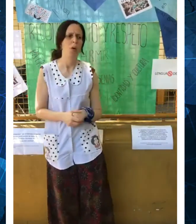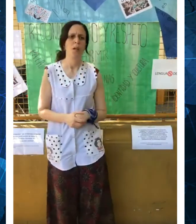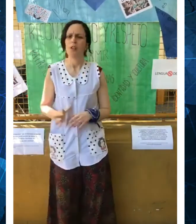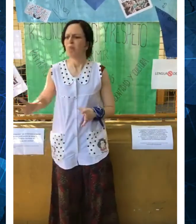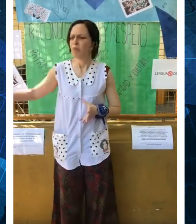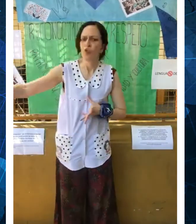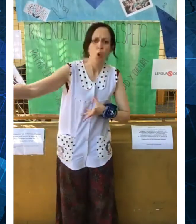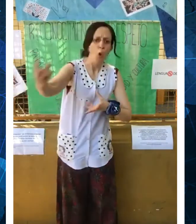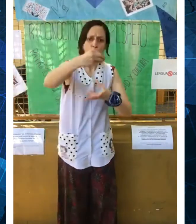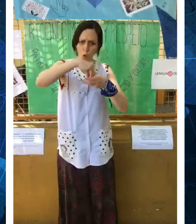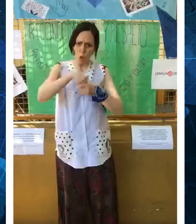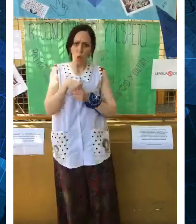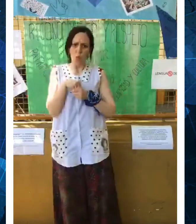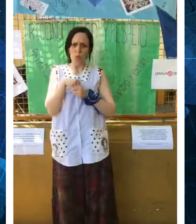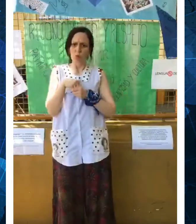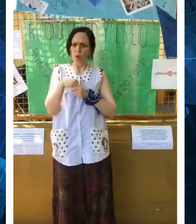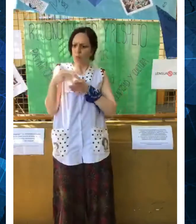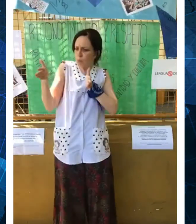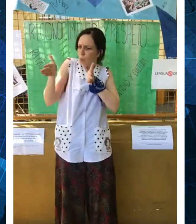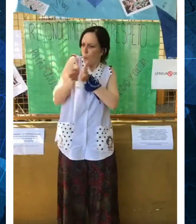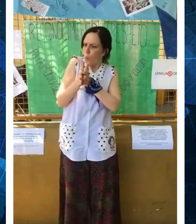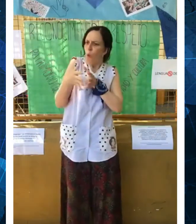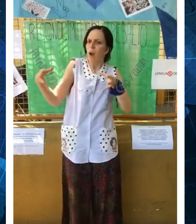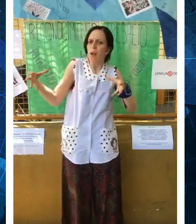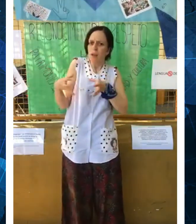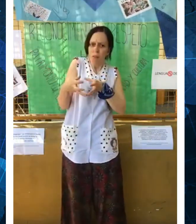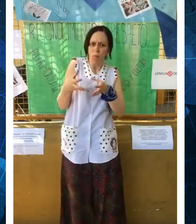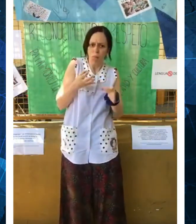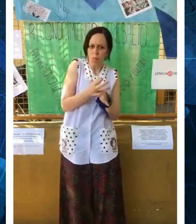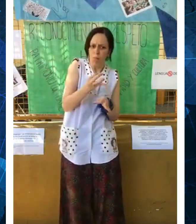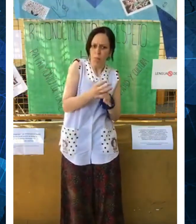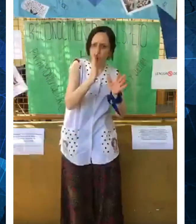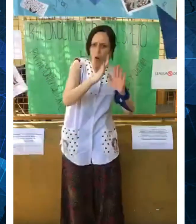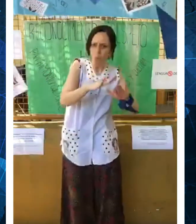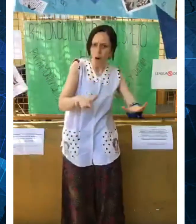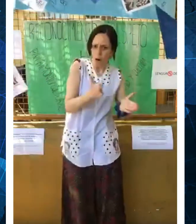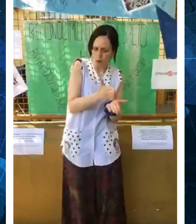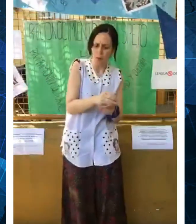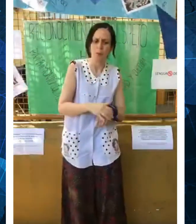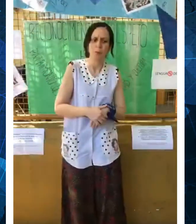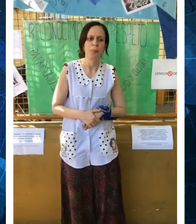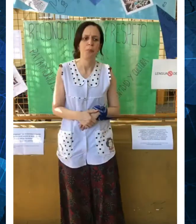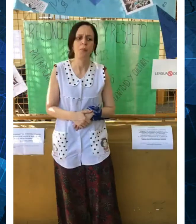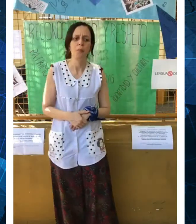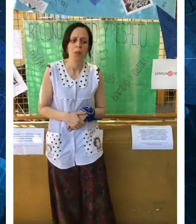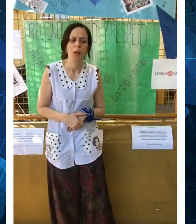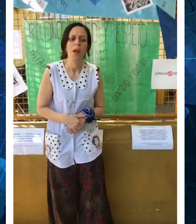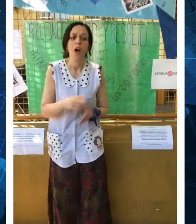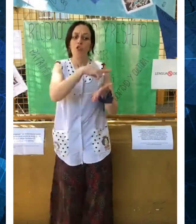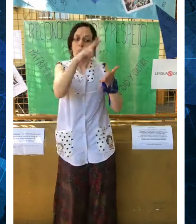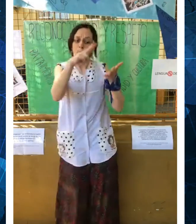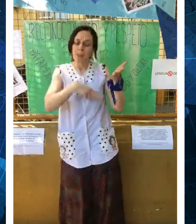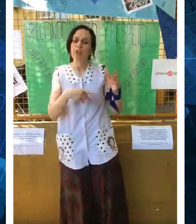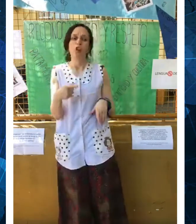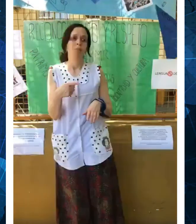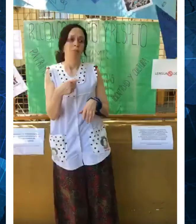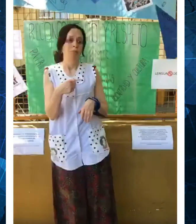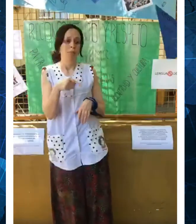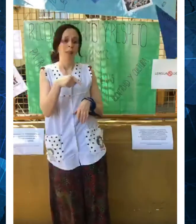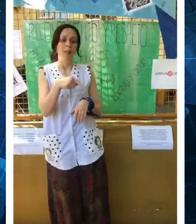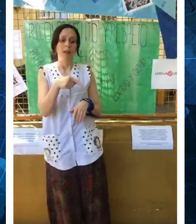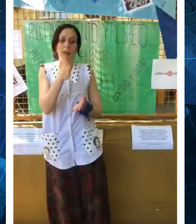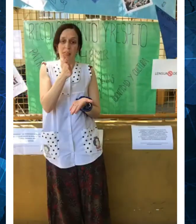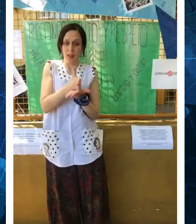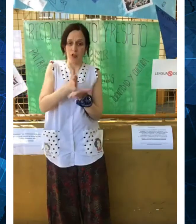otros profesionales de plástica, de educación física, de celadores, todos conformamos una educación